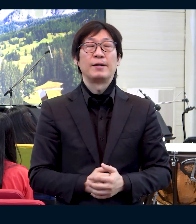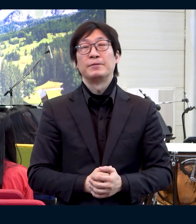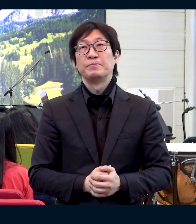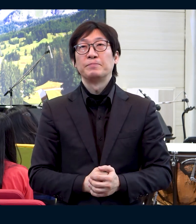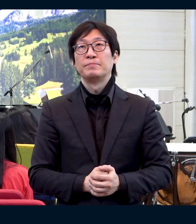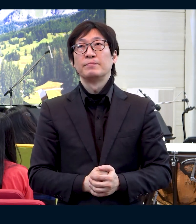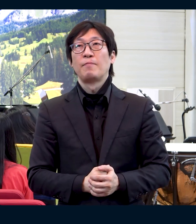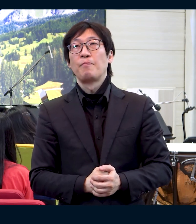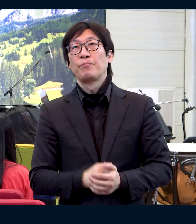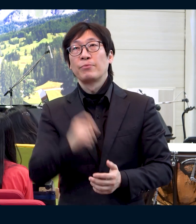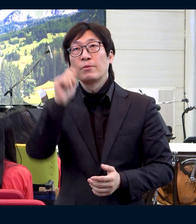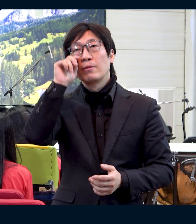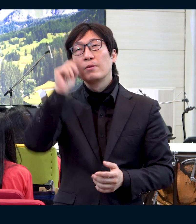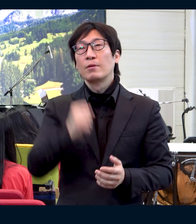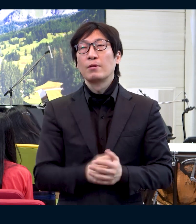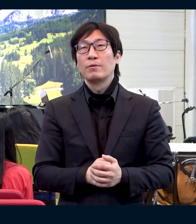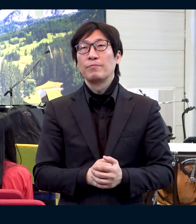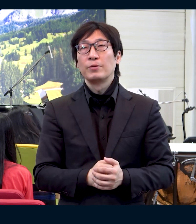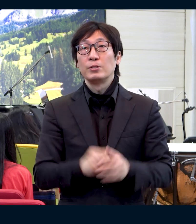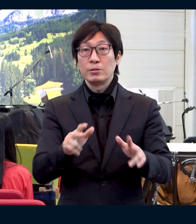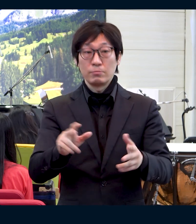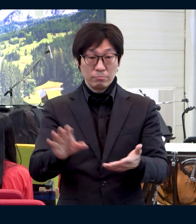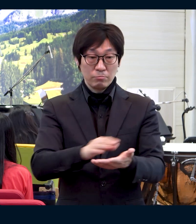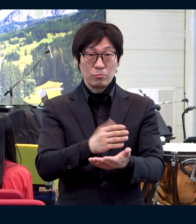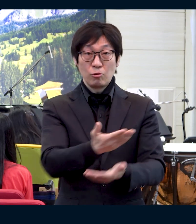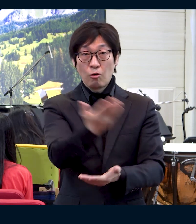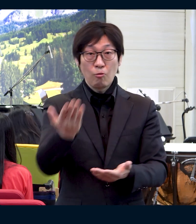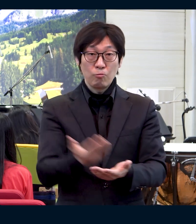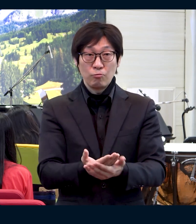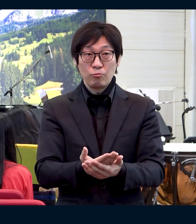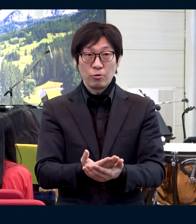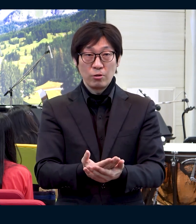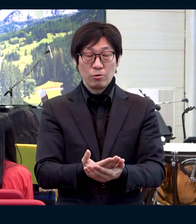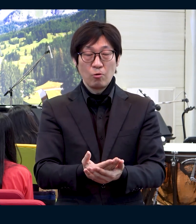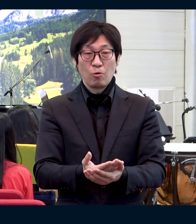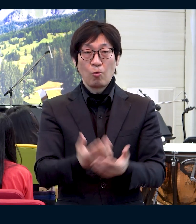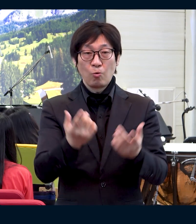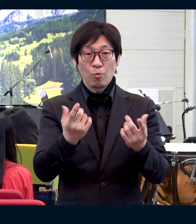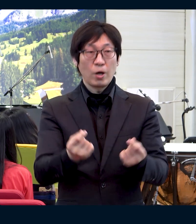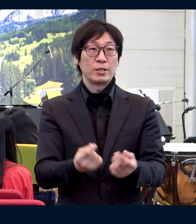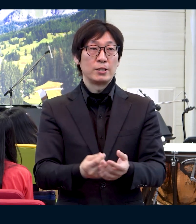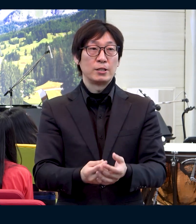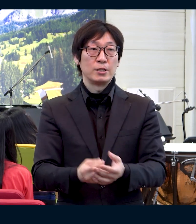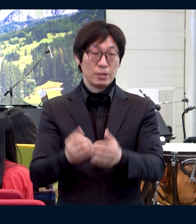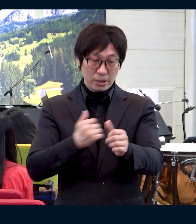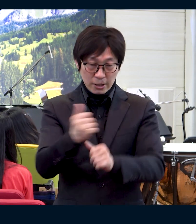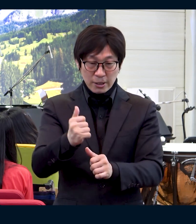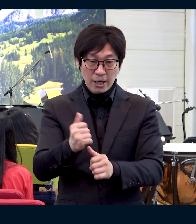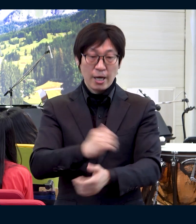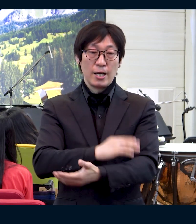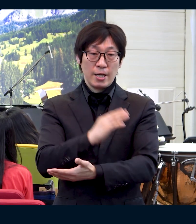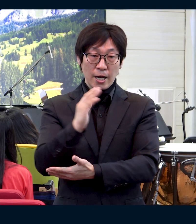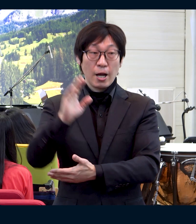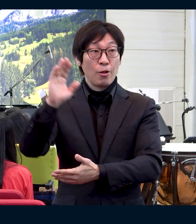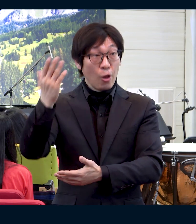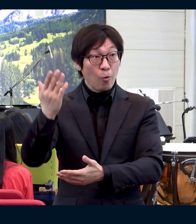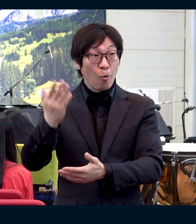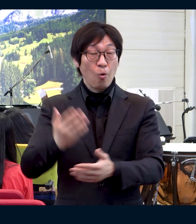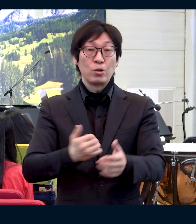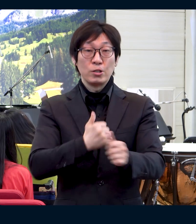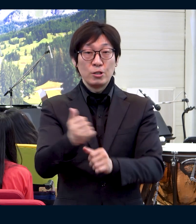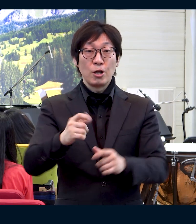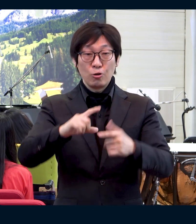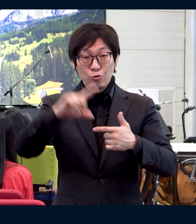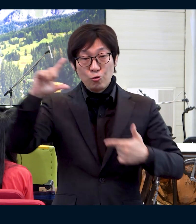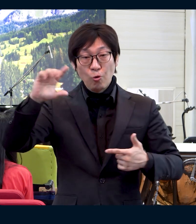저는 지금 이 시대를 살고 있는 우리 그리스도인들에게도 그 승리의 이야기가 이어지고 이 승리의 주인공이 저와